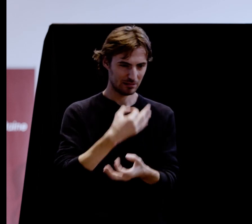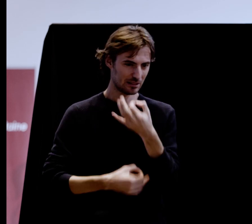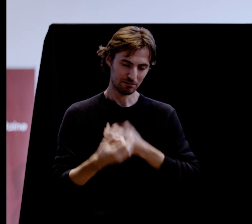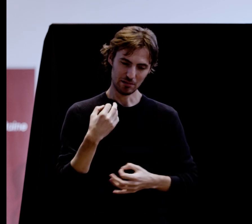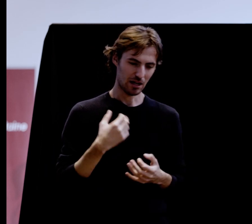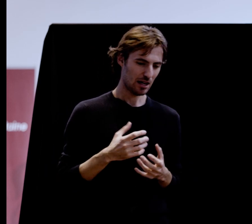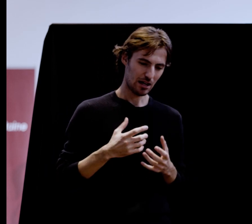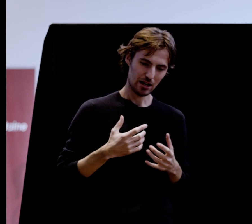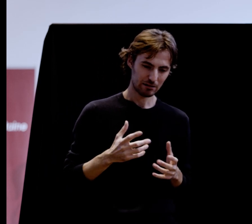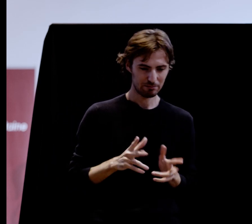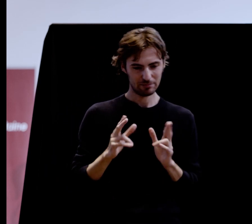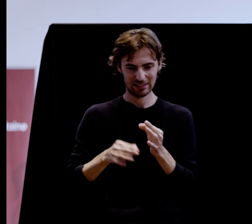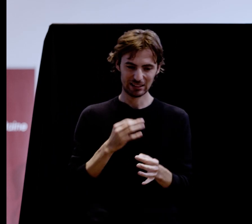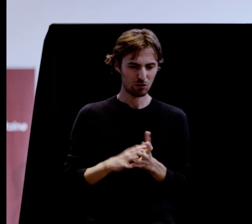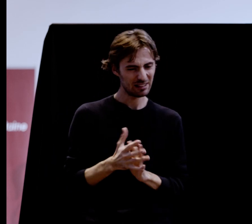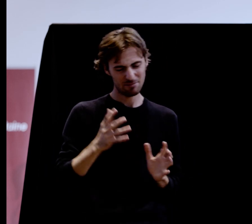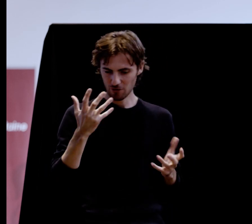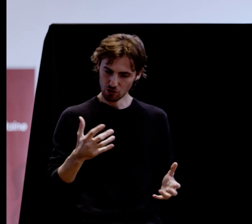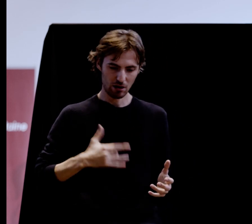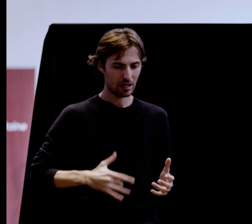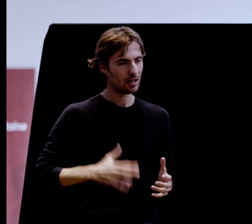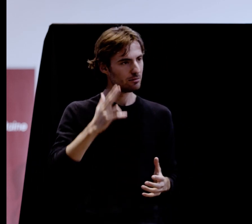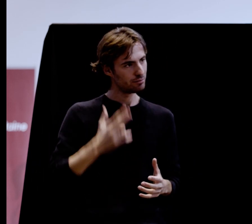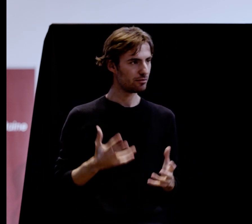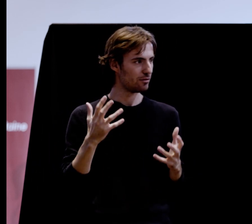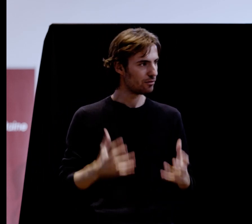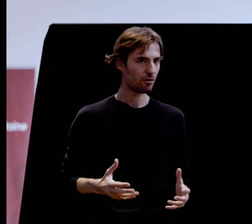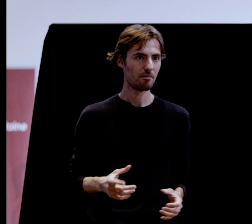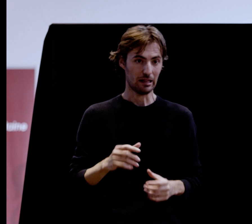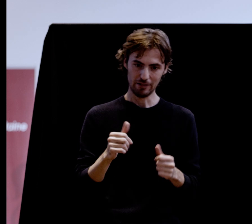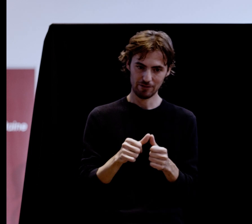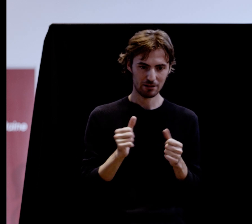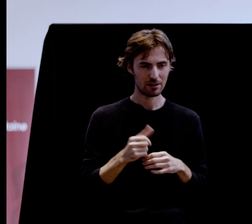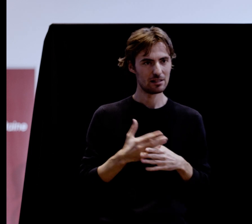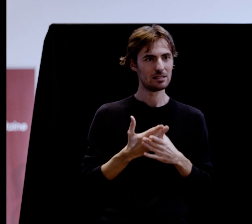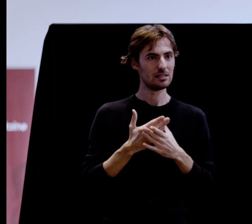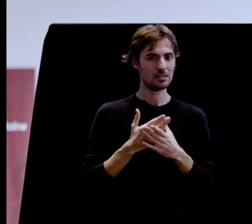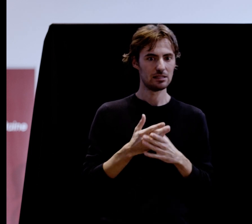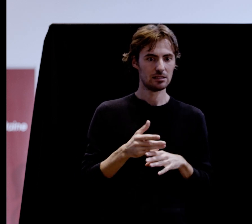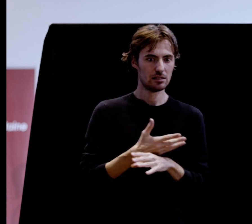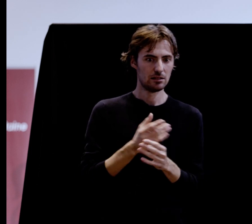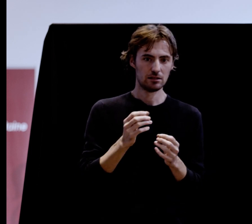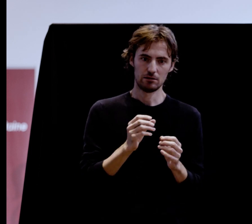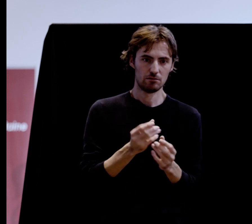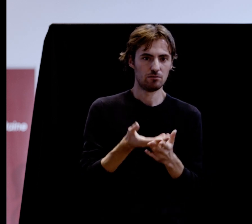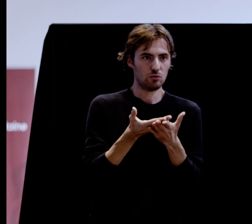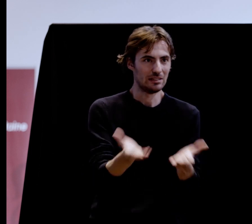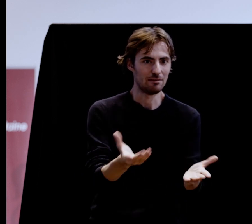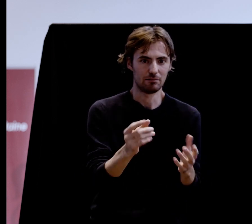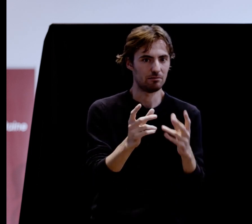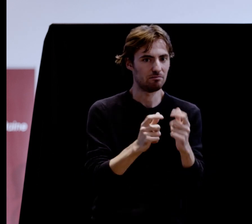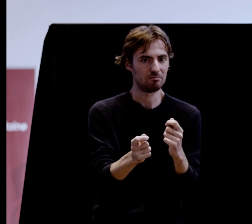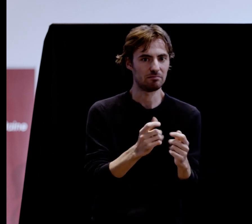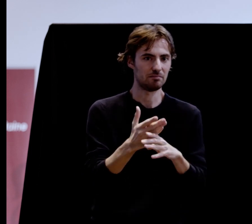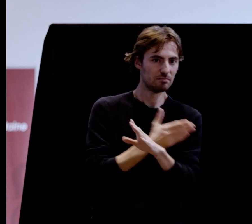règles. Et c'est évidemment la priorité d'avoir ces règles en simplifiant au maximum le vécu. Mais dans certains cas, on va